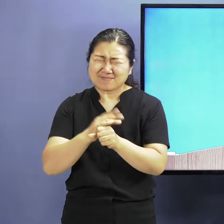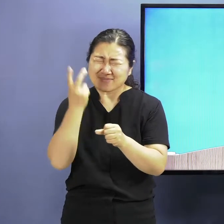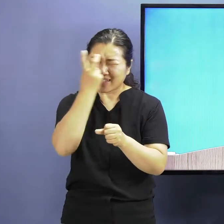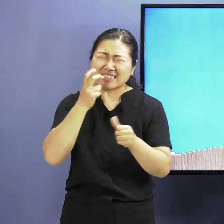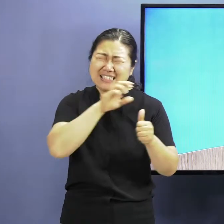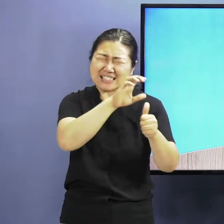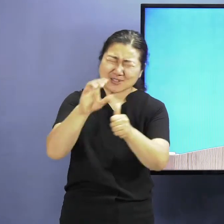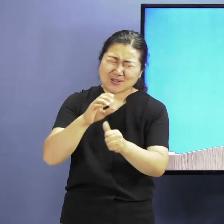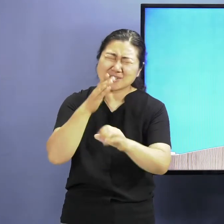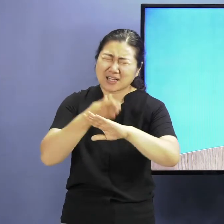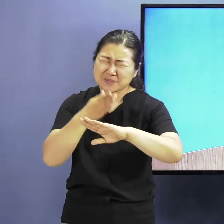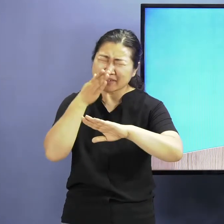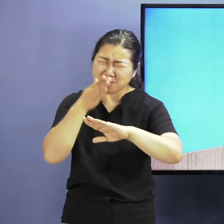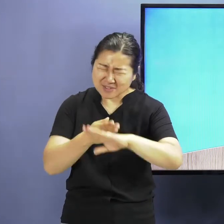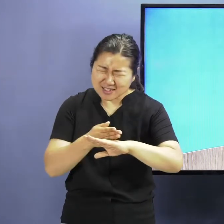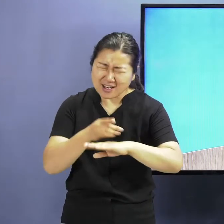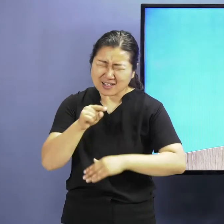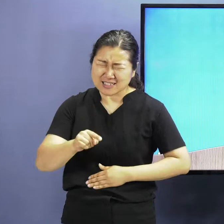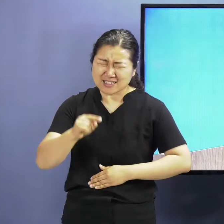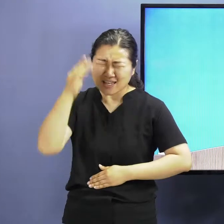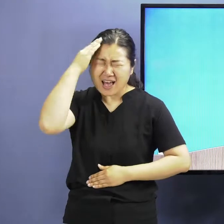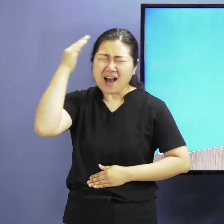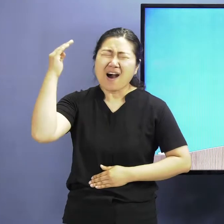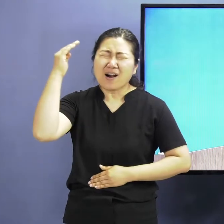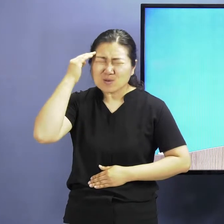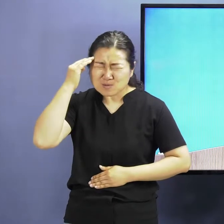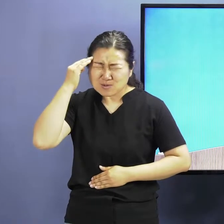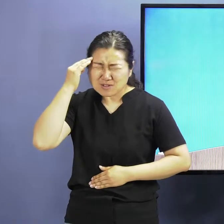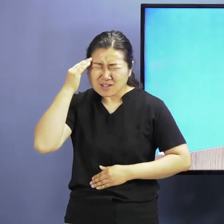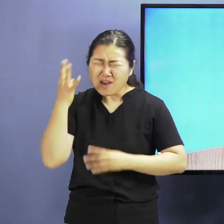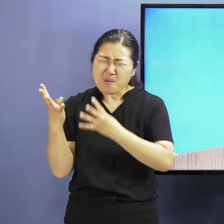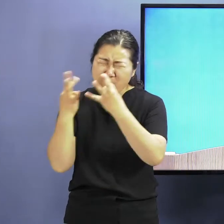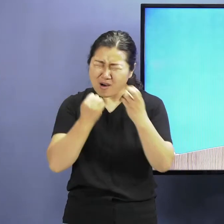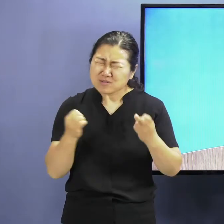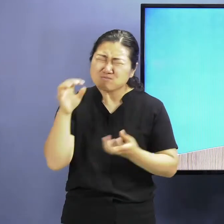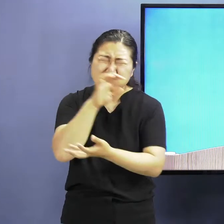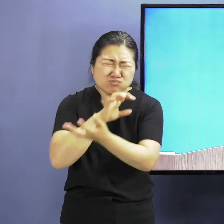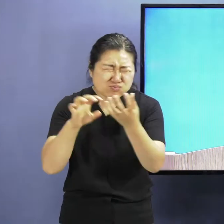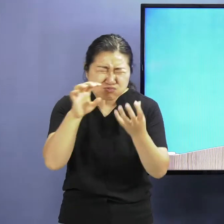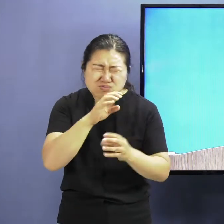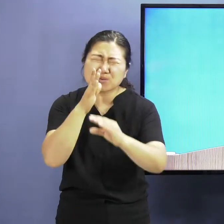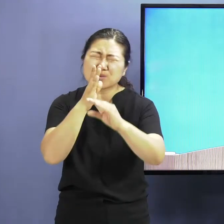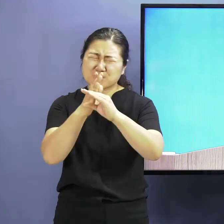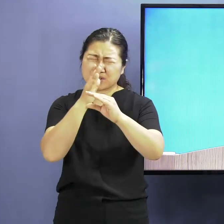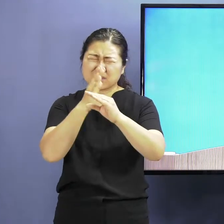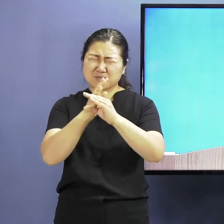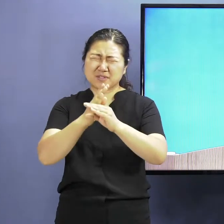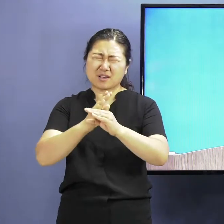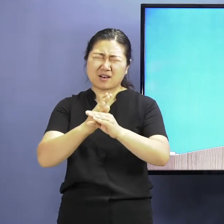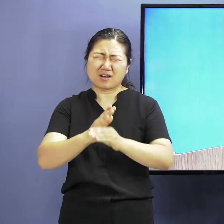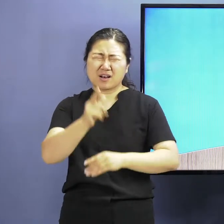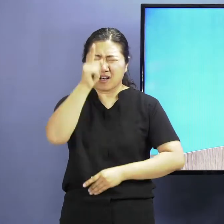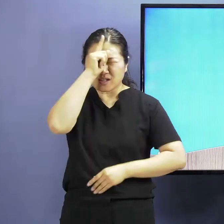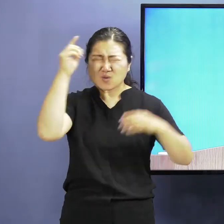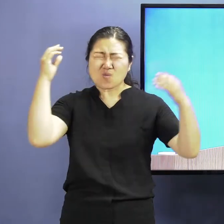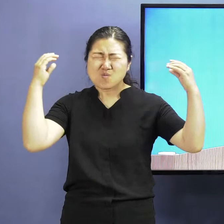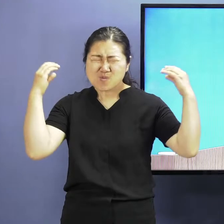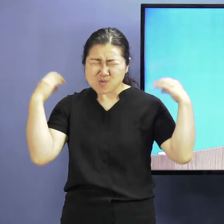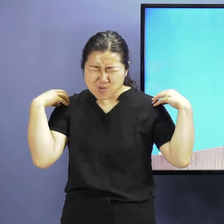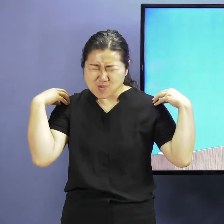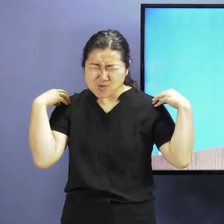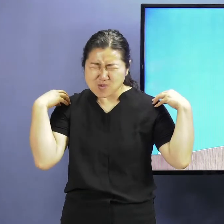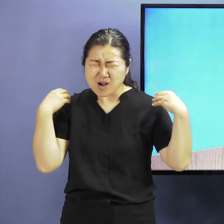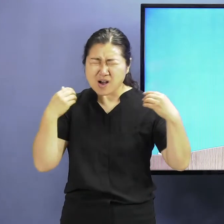이 나라가 정치, 경제, 사회적으로 많이 혼란스럽습니다. 먼저 정부와 국회가 서로 협력하여